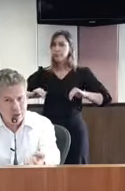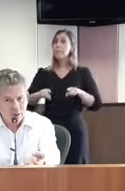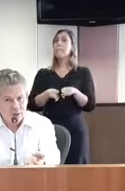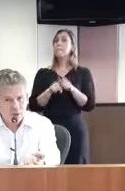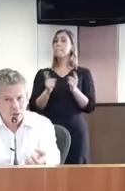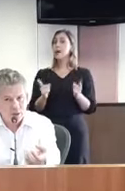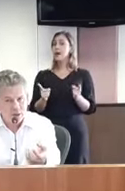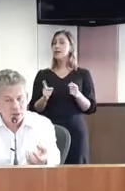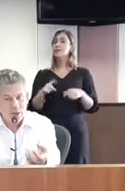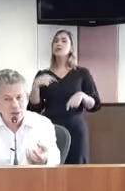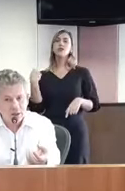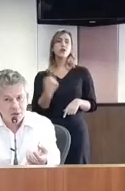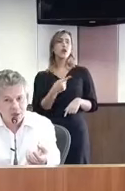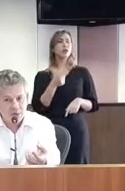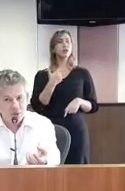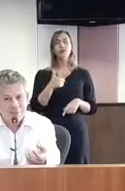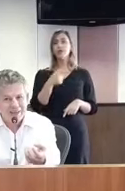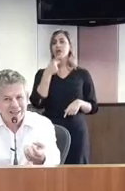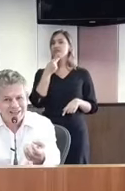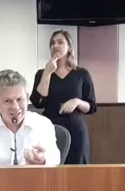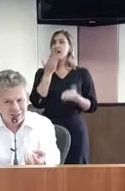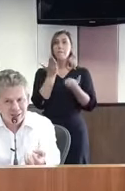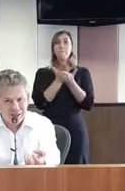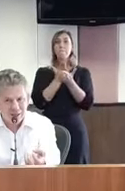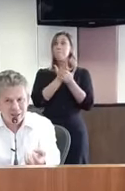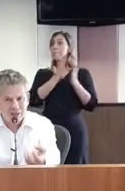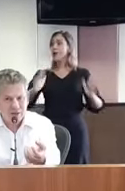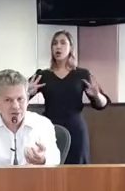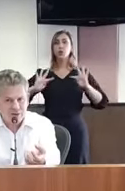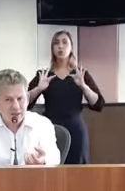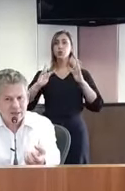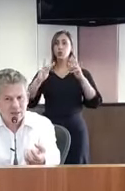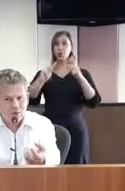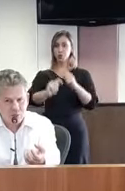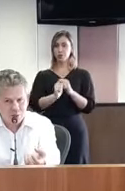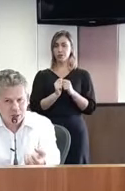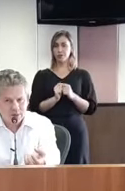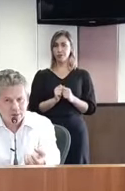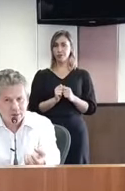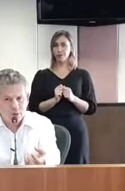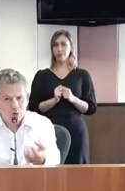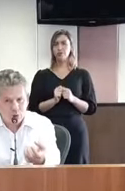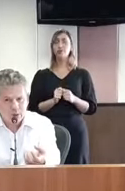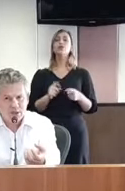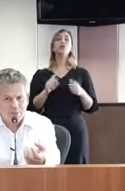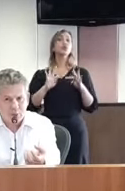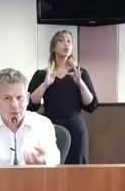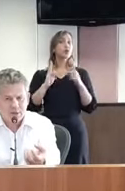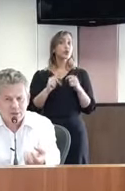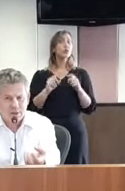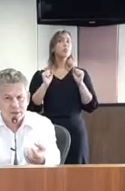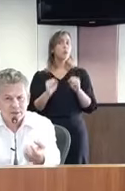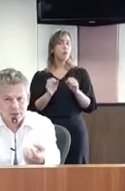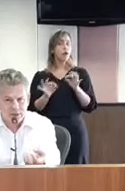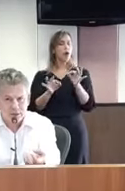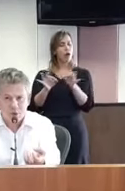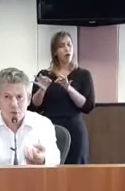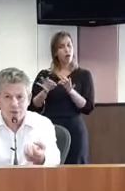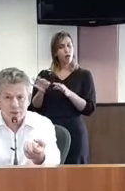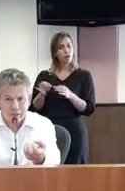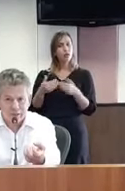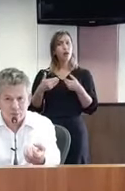Porém, nós não determinamos a paralisia das atividades econômicas. Todas podem ser